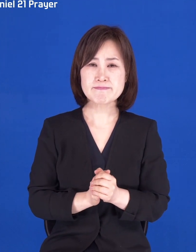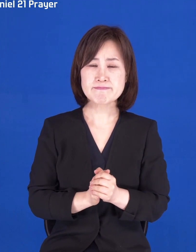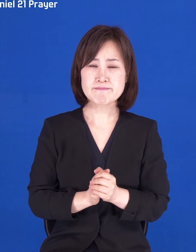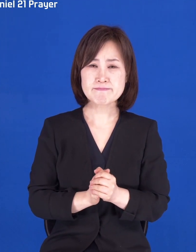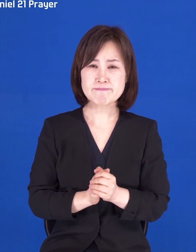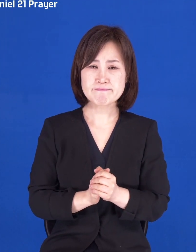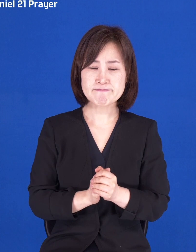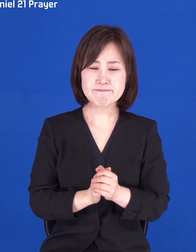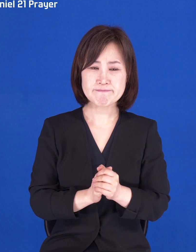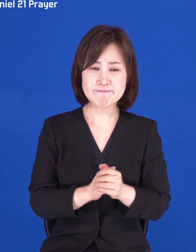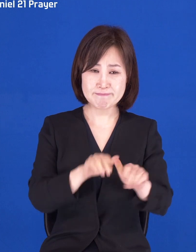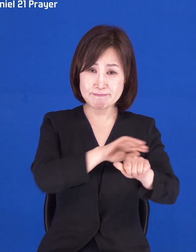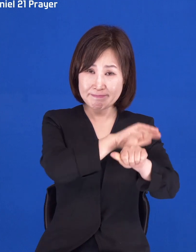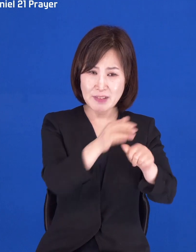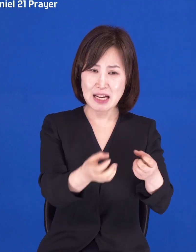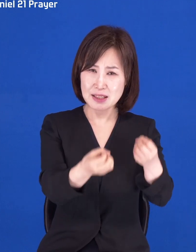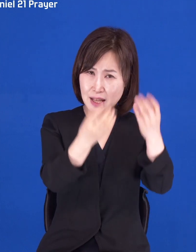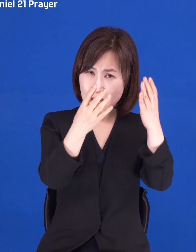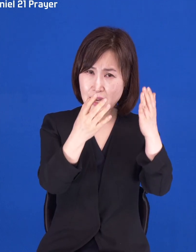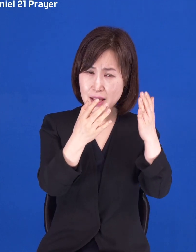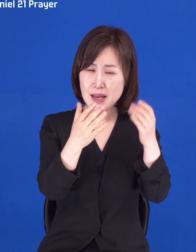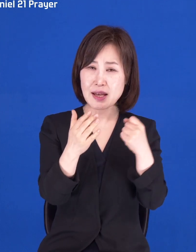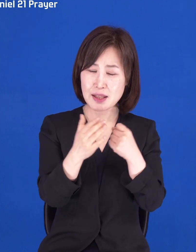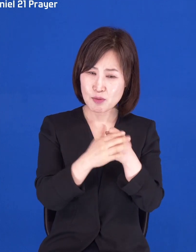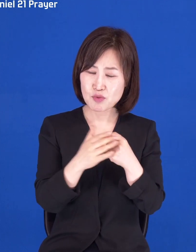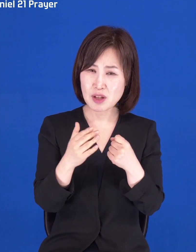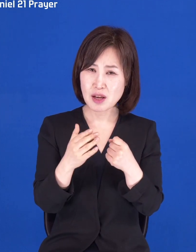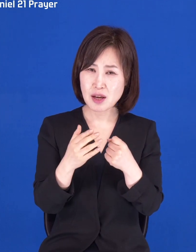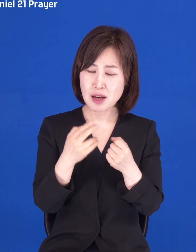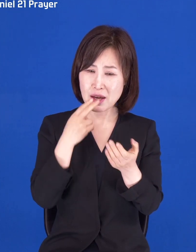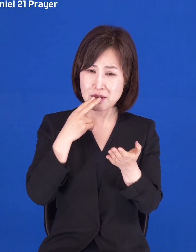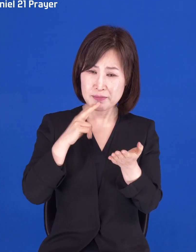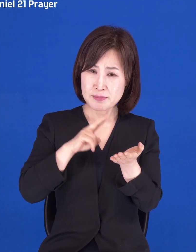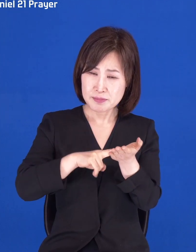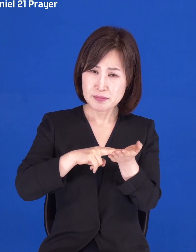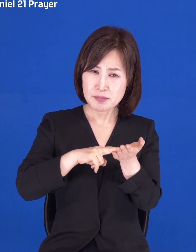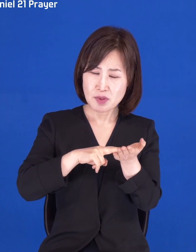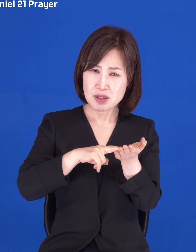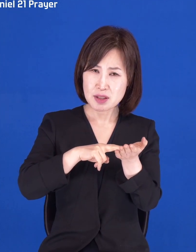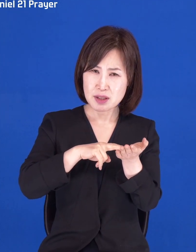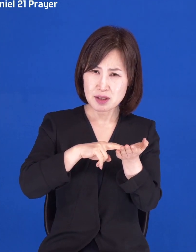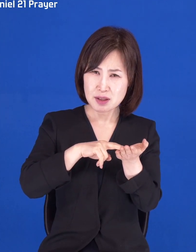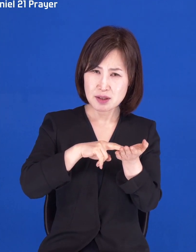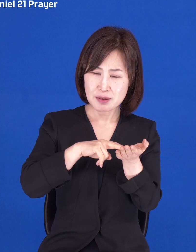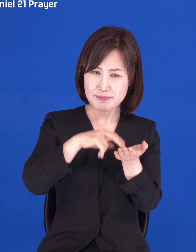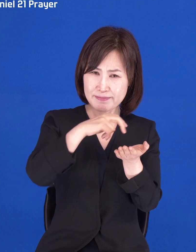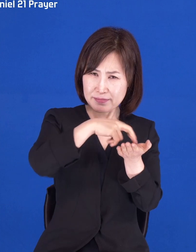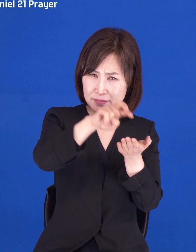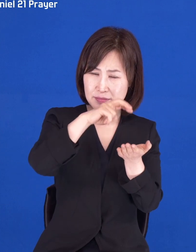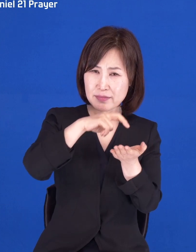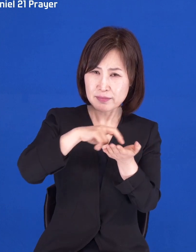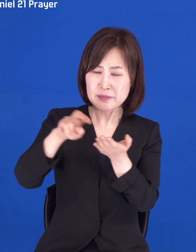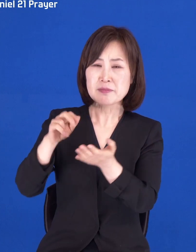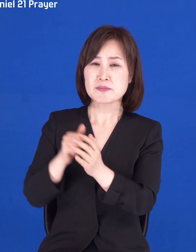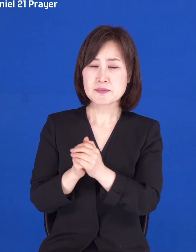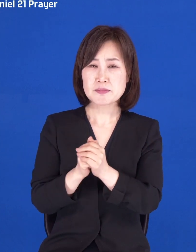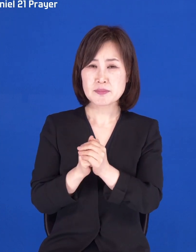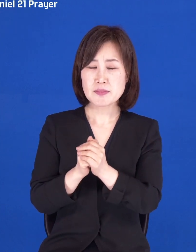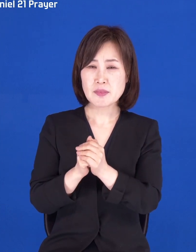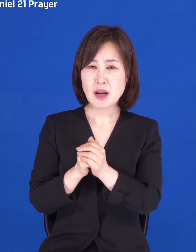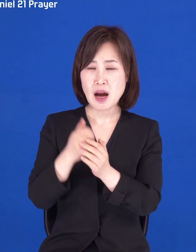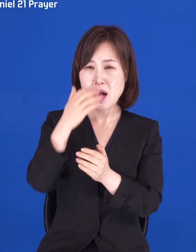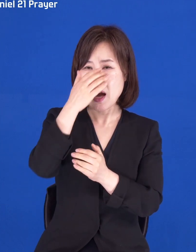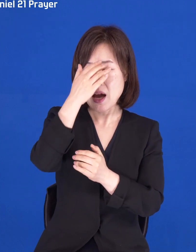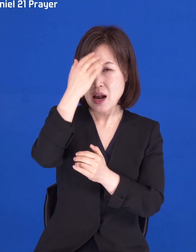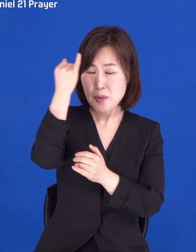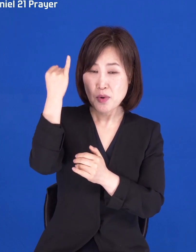장례를 치르기 위해서 저희가 최신소에 가서 전보를 친척들에게 쳤고, 할머니 돌아가셨다는